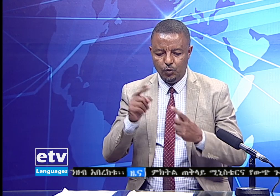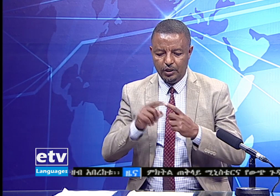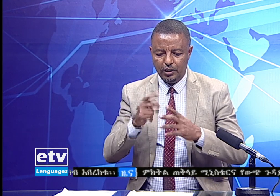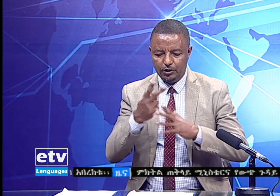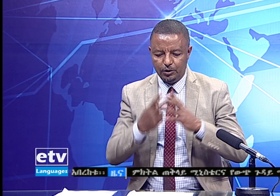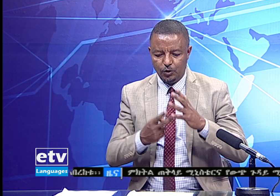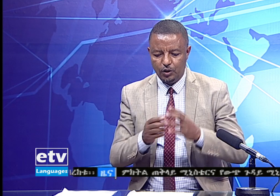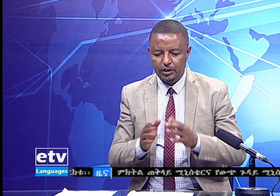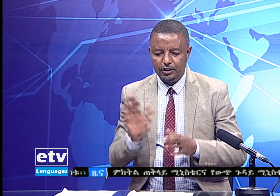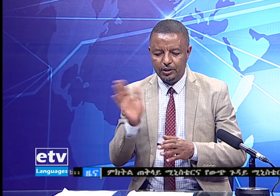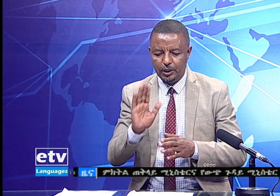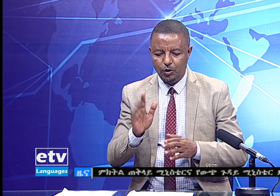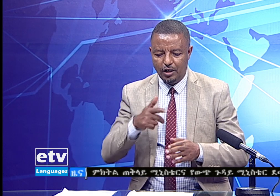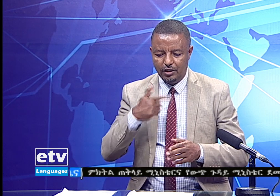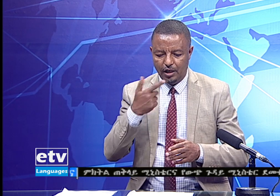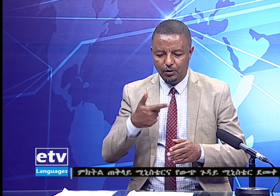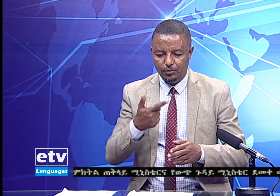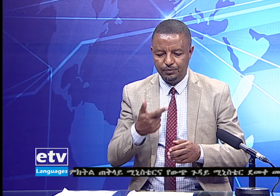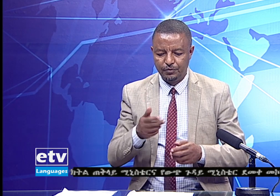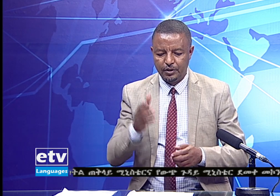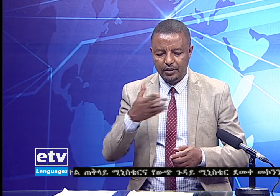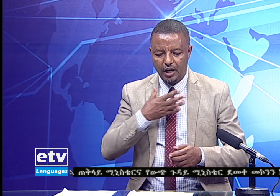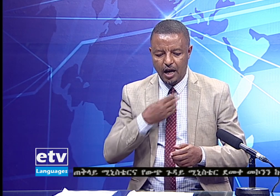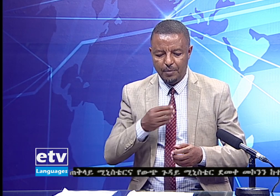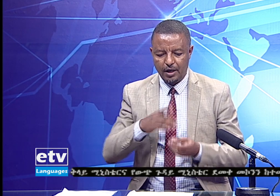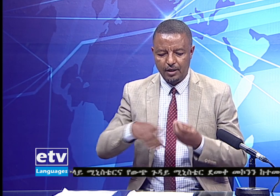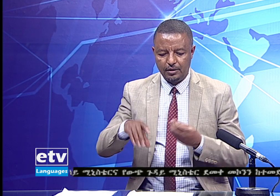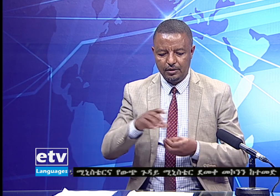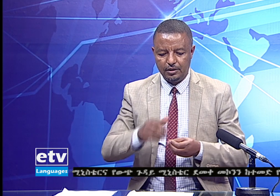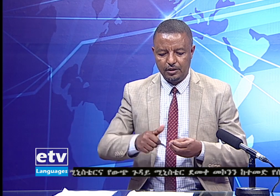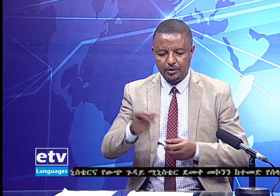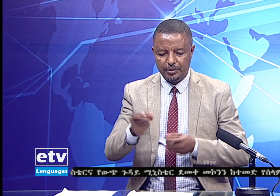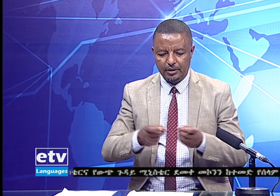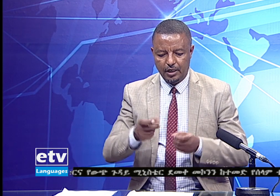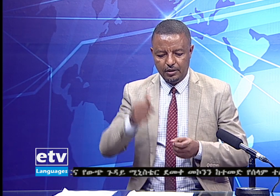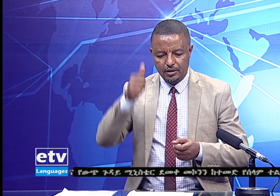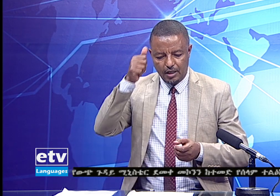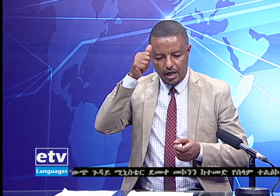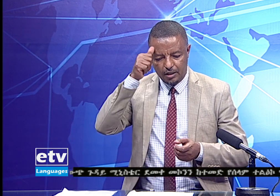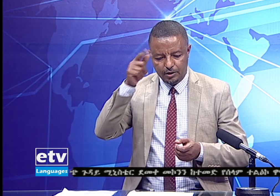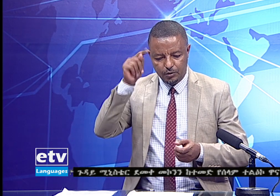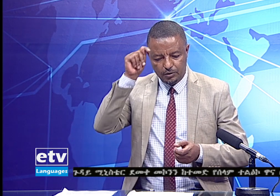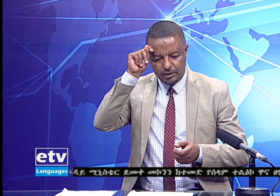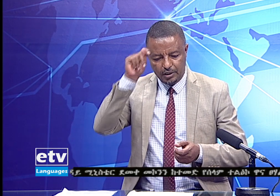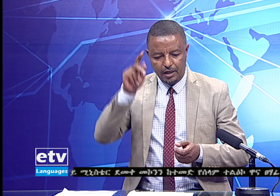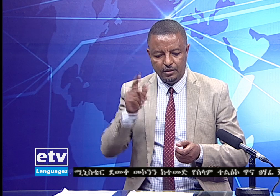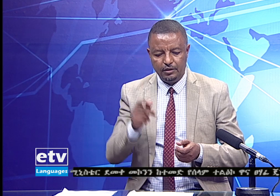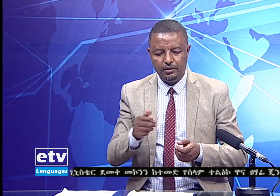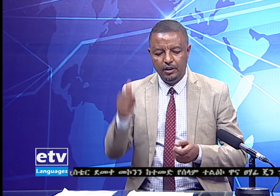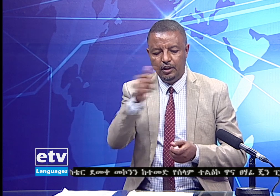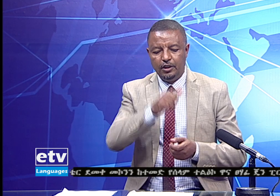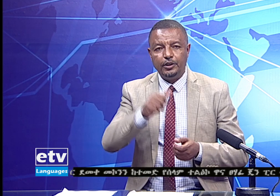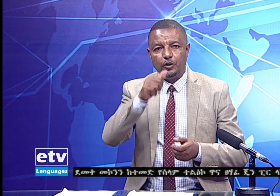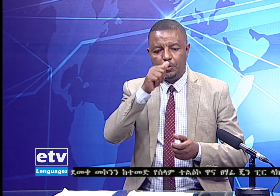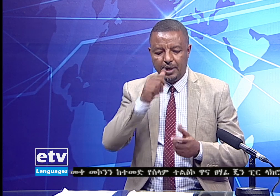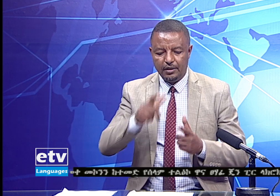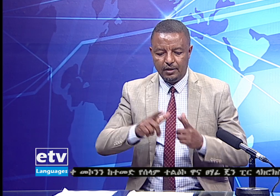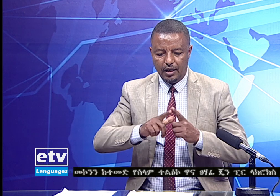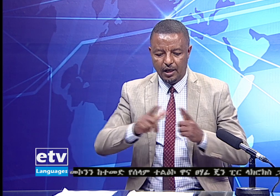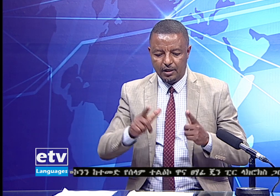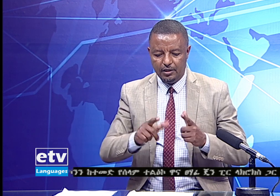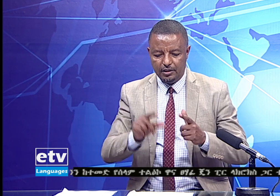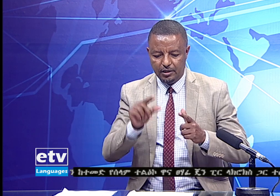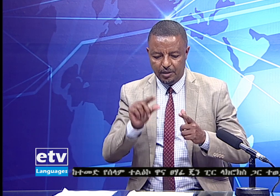ጊዜ ወደ ሲኦል እንሸኘዋለን አሉ የአማራ ክልል ርዕሰ መስተዳደር አገኘሁ ተሻገር።